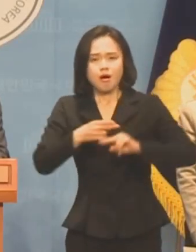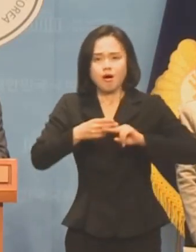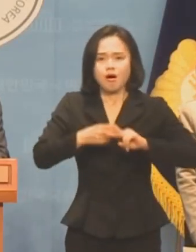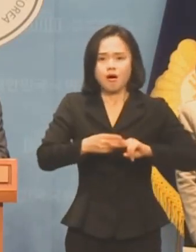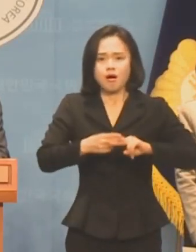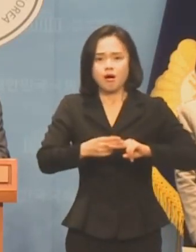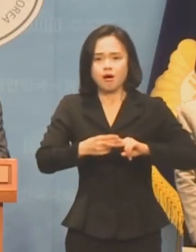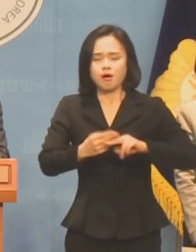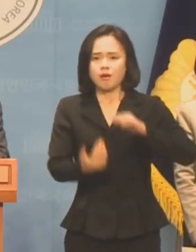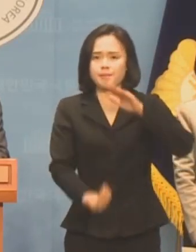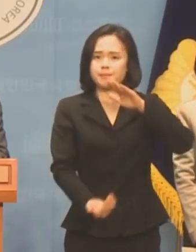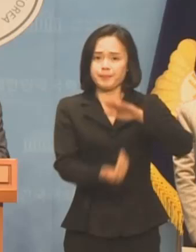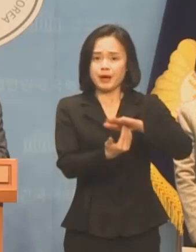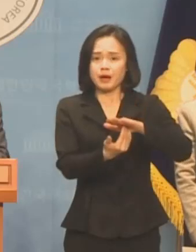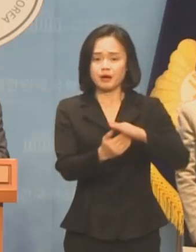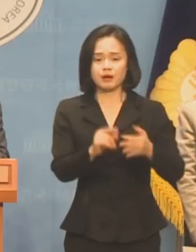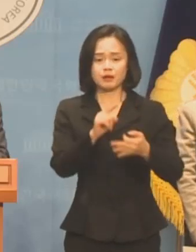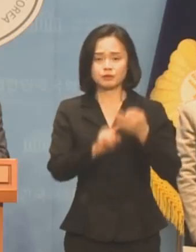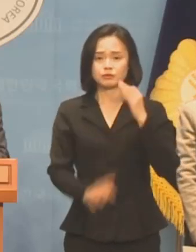윤석열은 가장